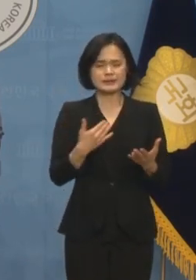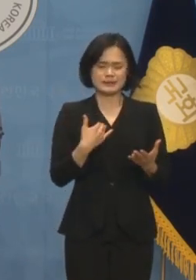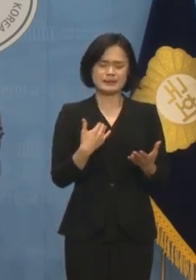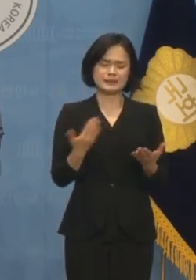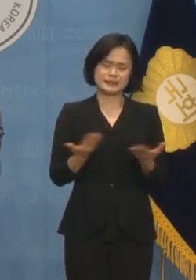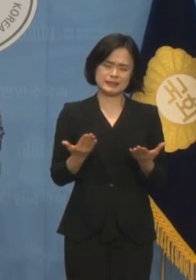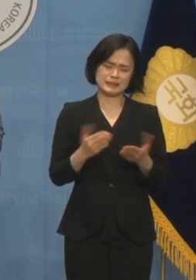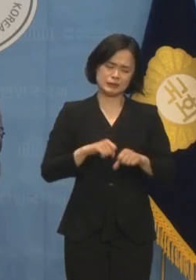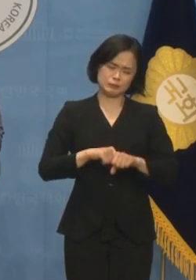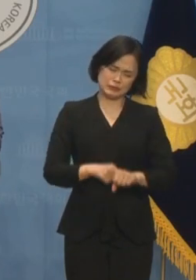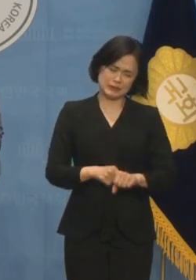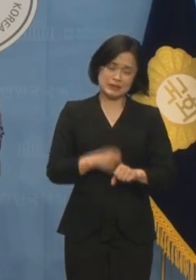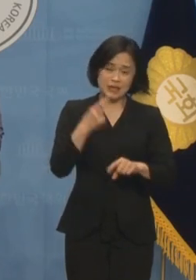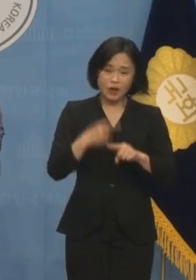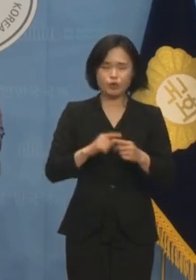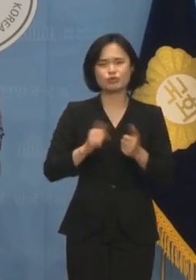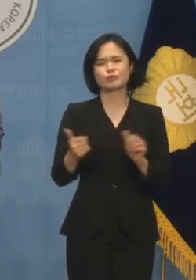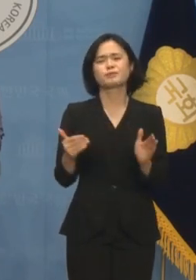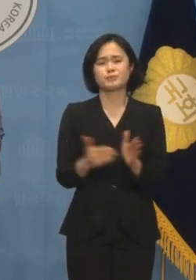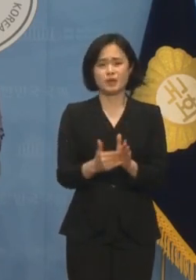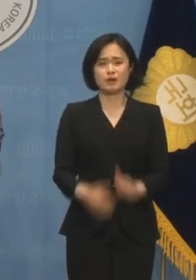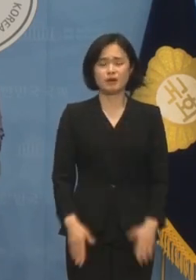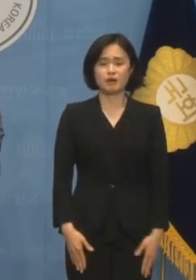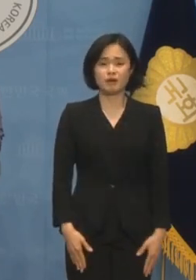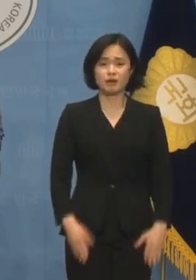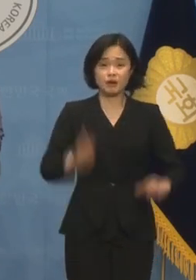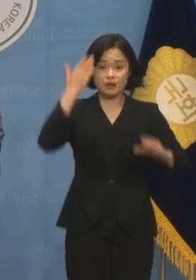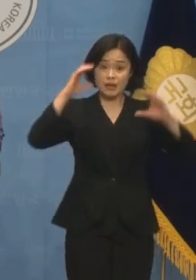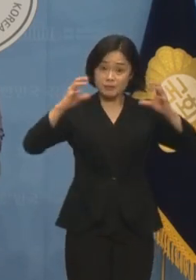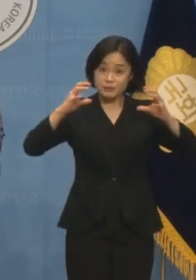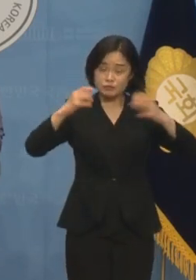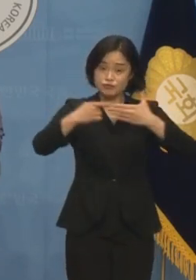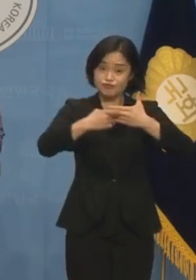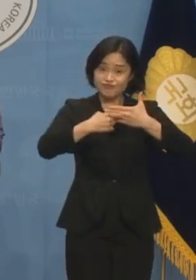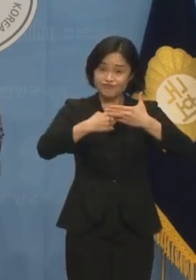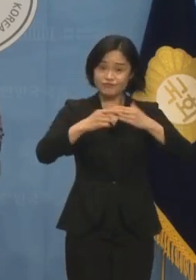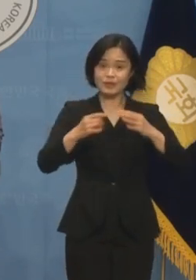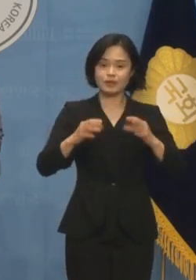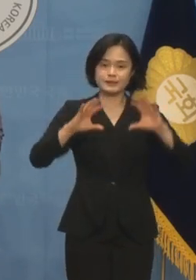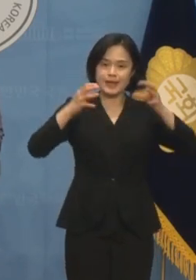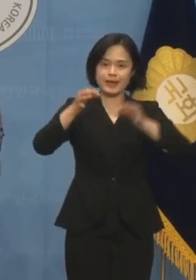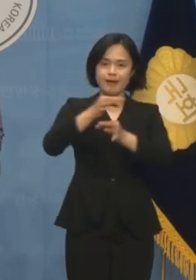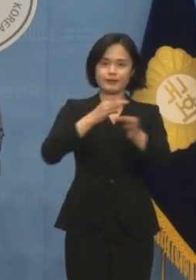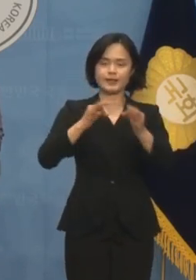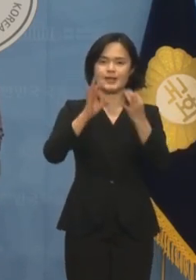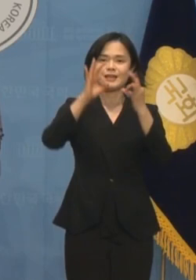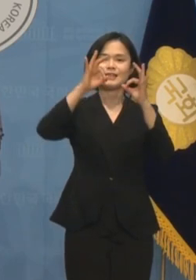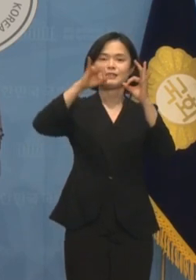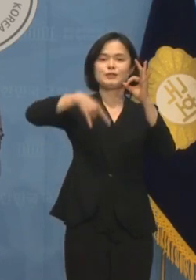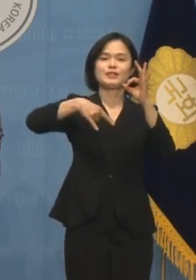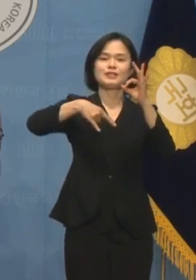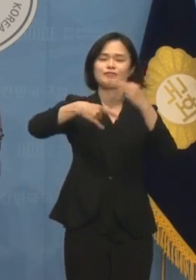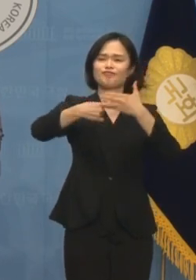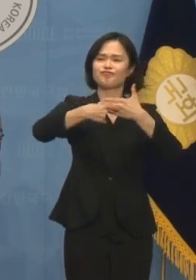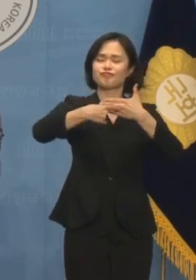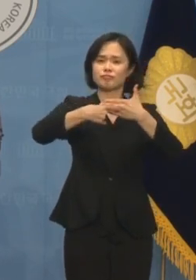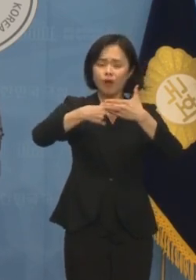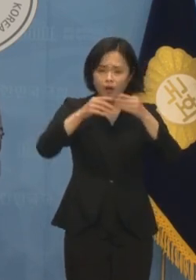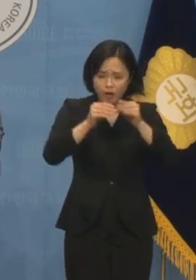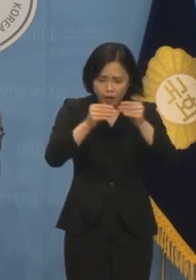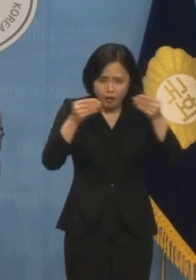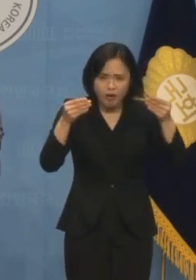세계 10위권대의 경제 대국이라는 이 대한민국에서는 아직도 이처럼 매일같이